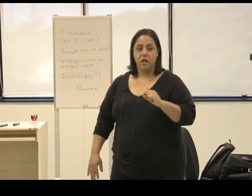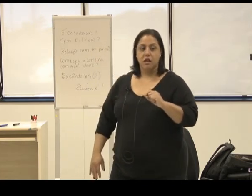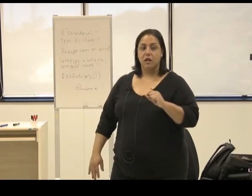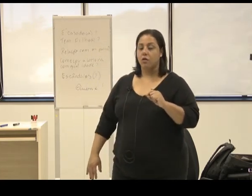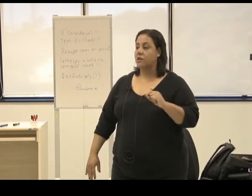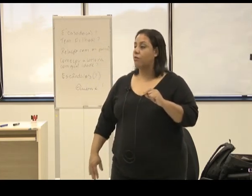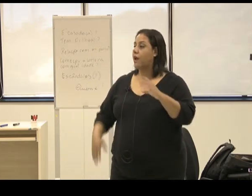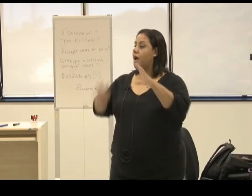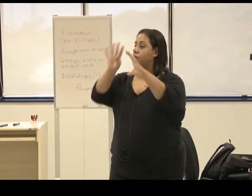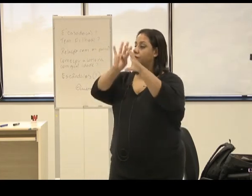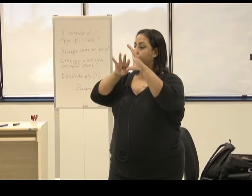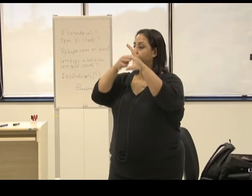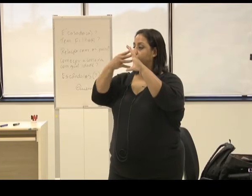o tabulário,